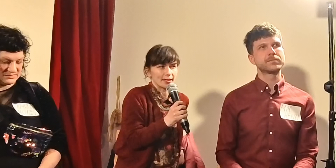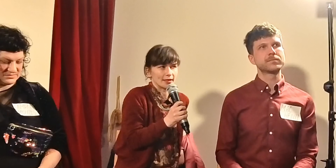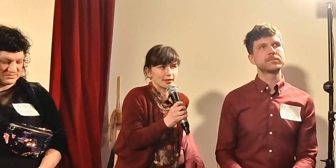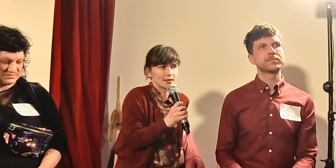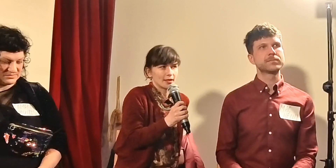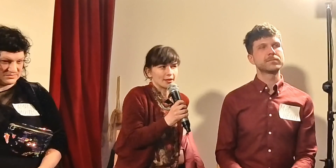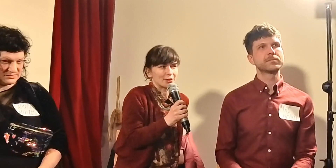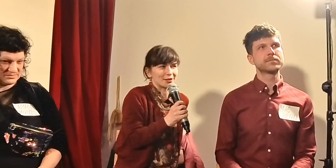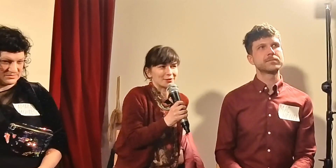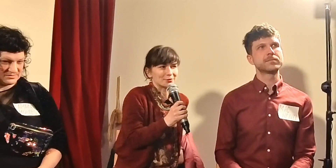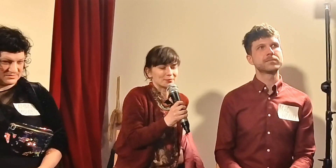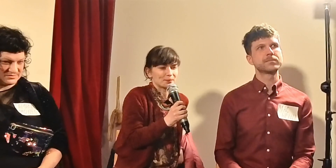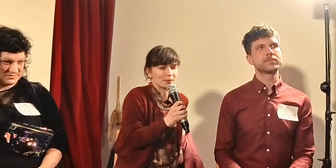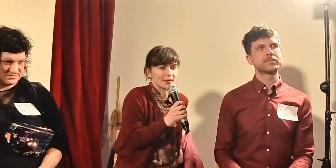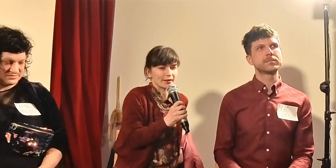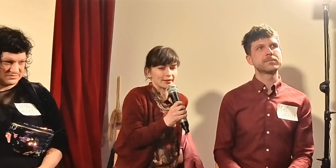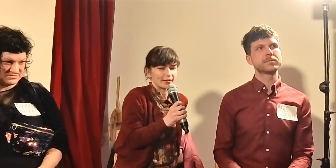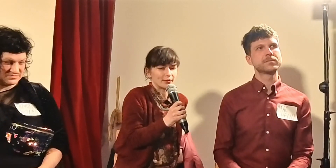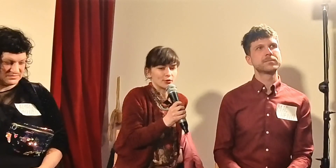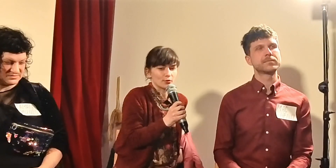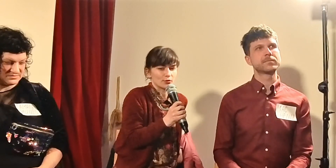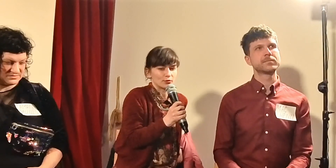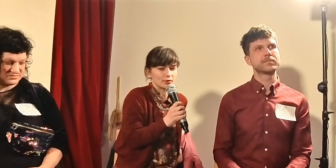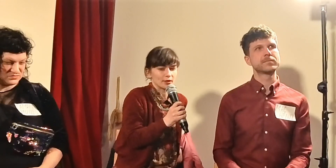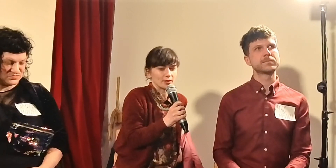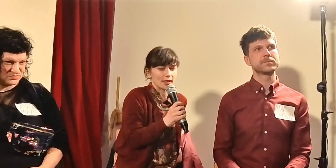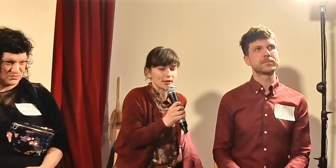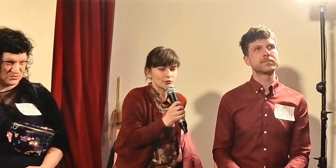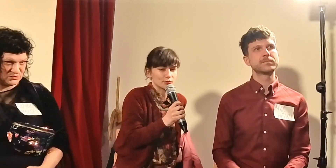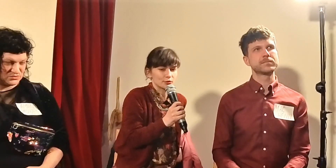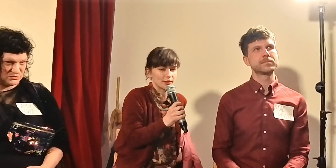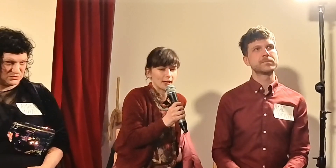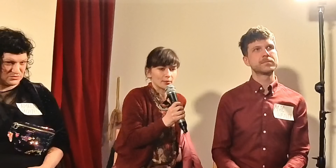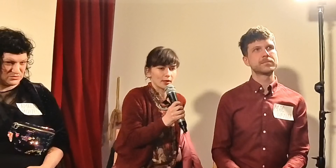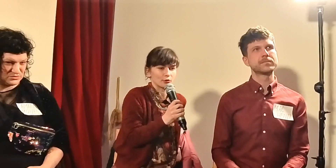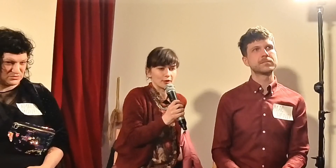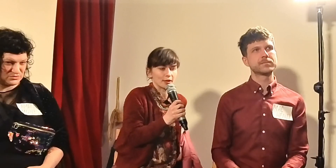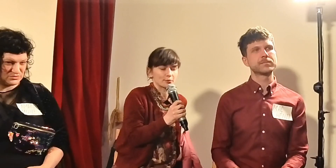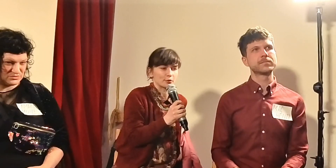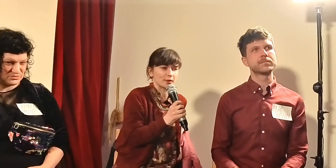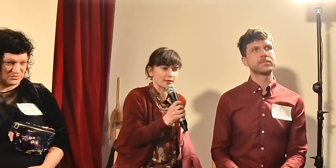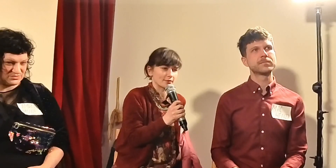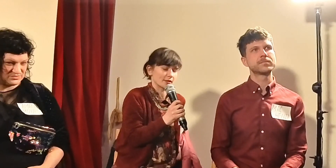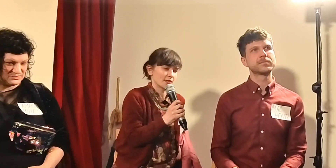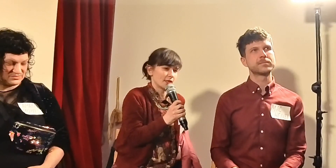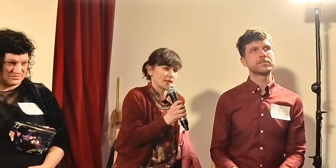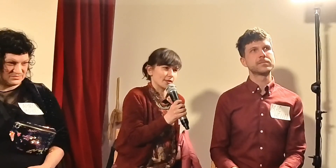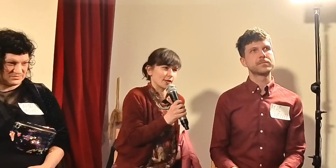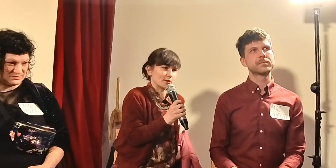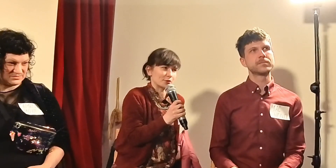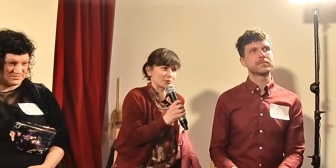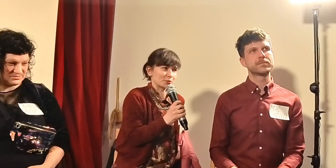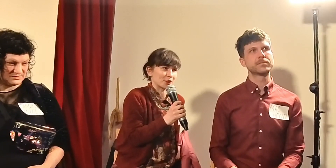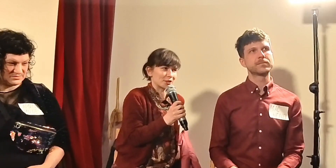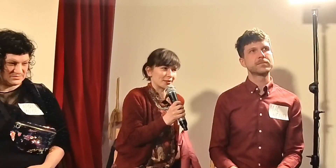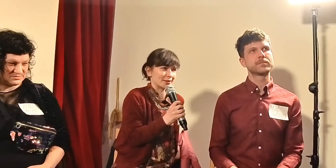pak jsem vlastně hledala ještě jednu nevědomou herečku, která by byla ochotná spolupracovat,